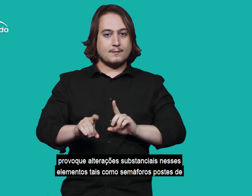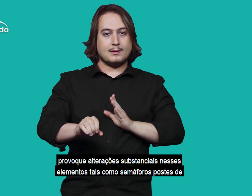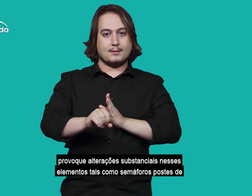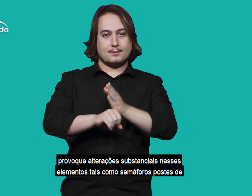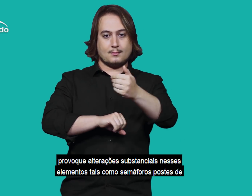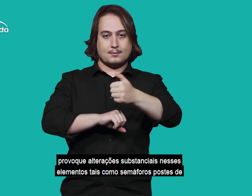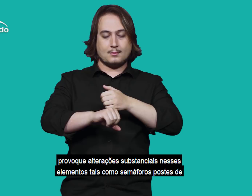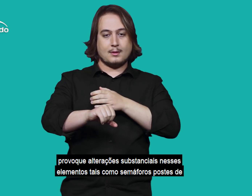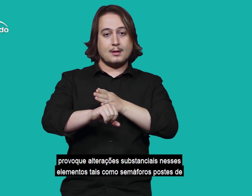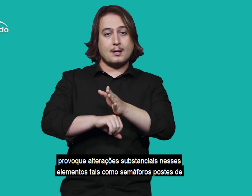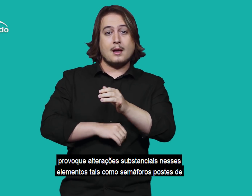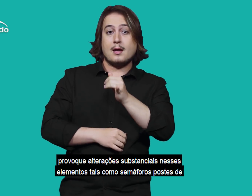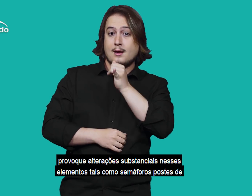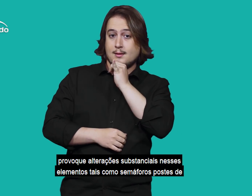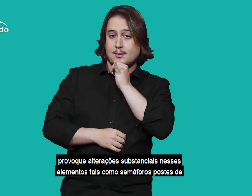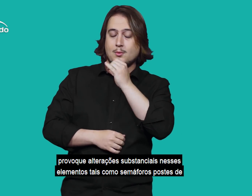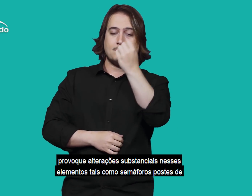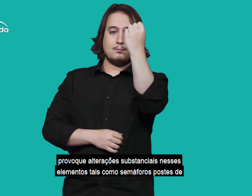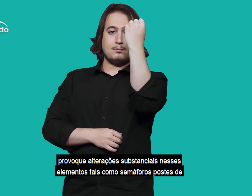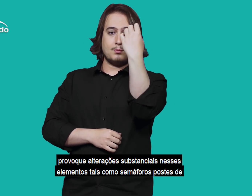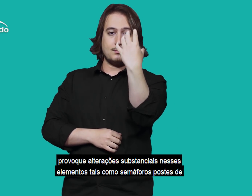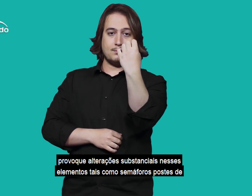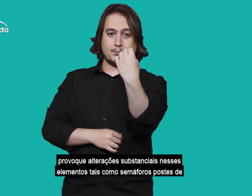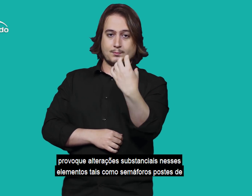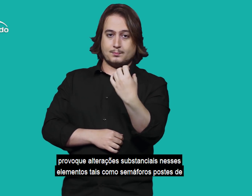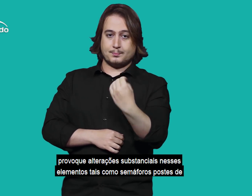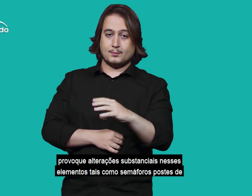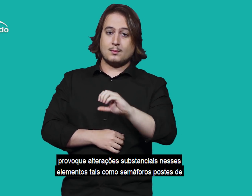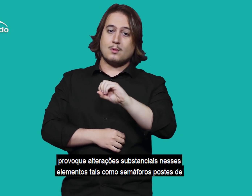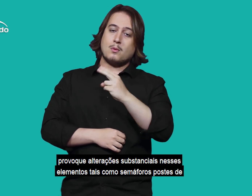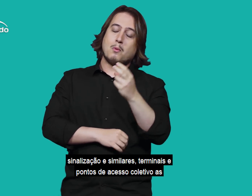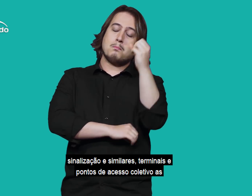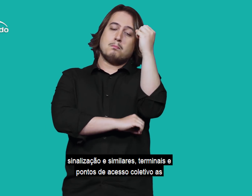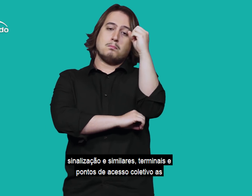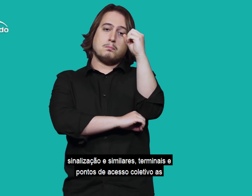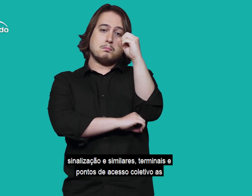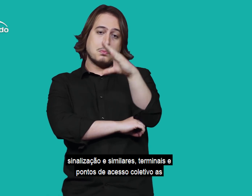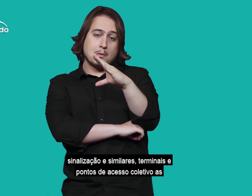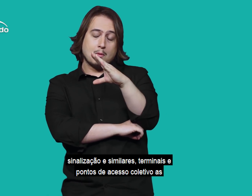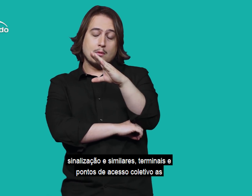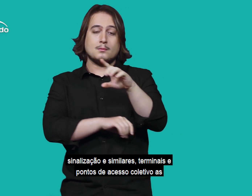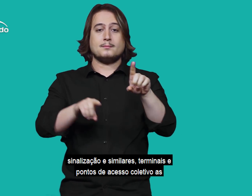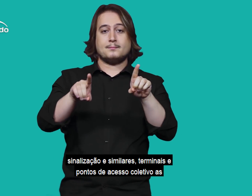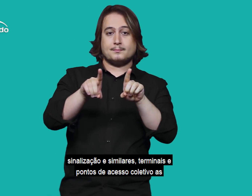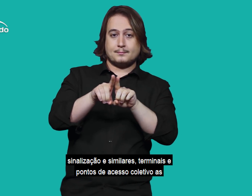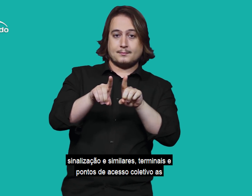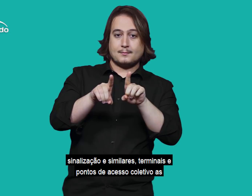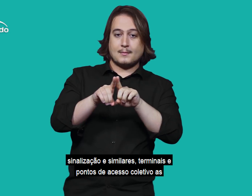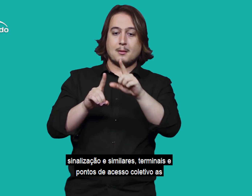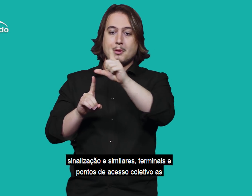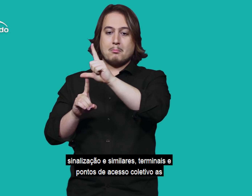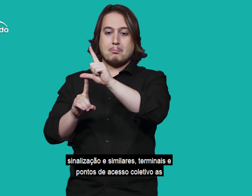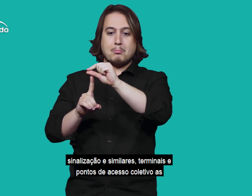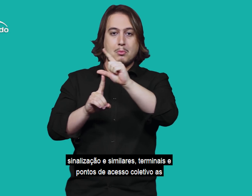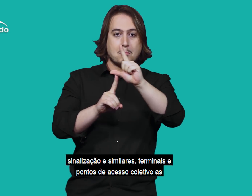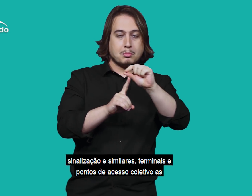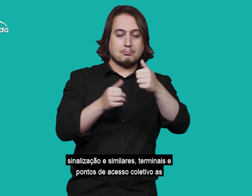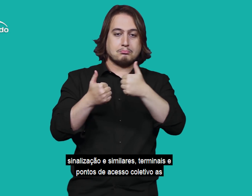elementos tais como semáforos postes de sinalização e similares terminais e pontos de acesso